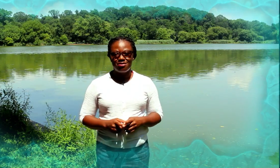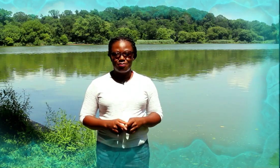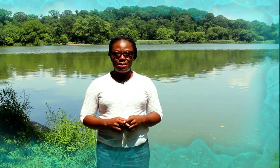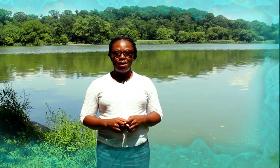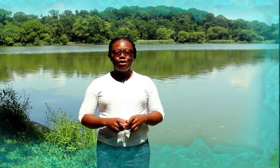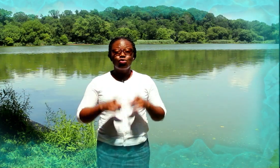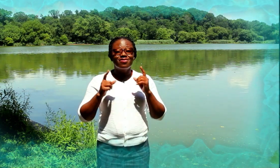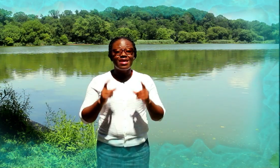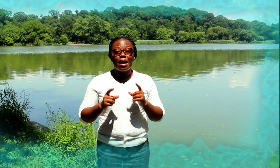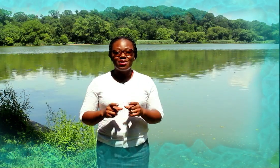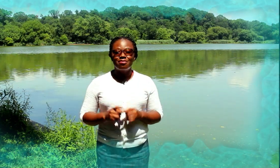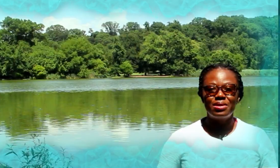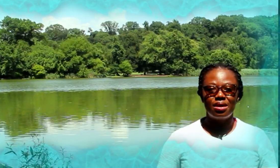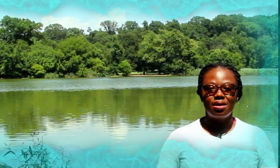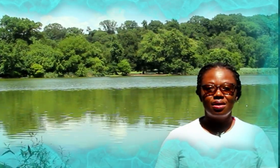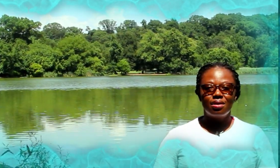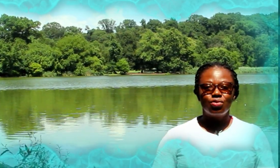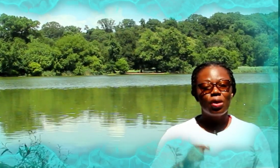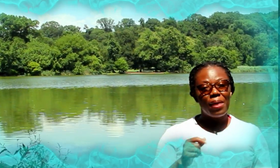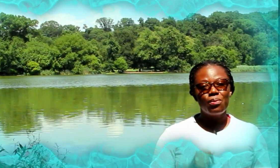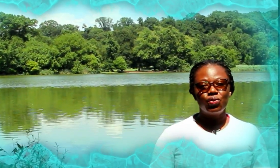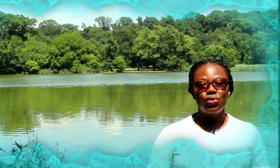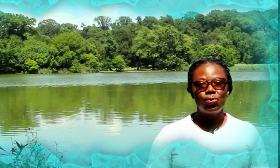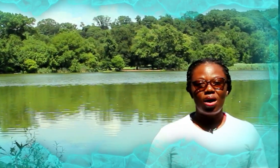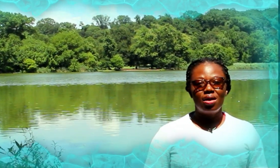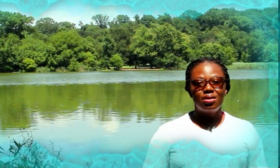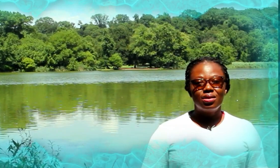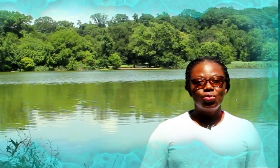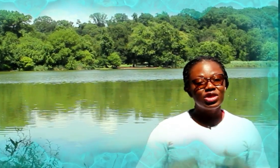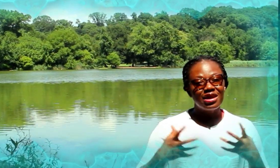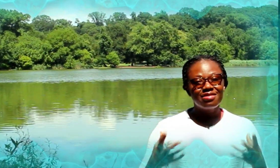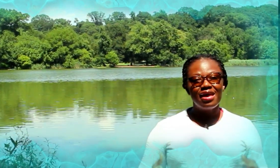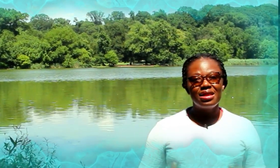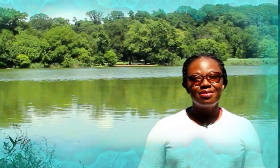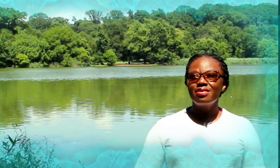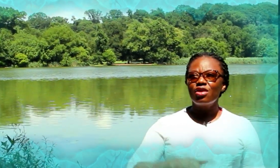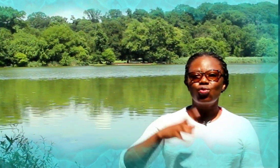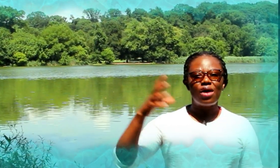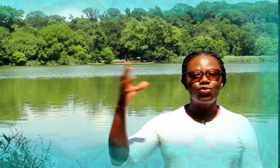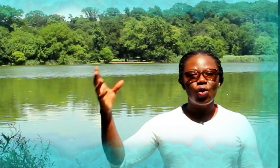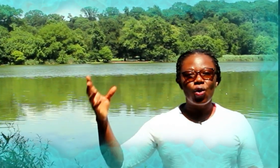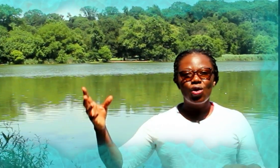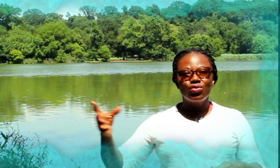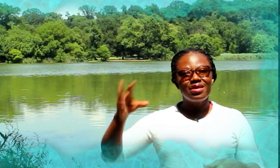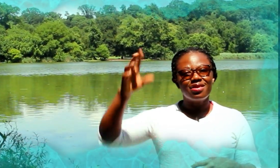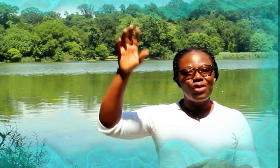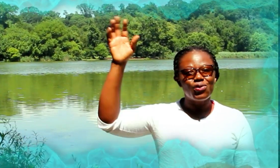nan ciel la, c'est pour tout moun ki tan kout si moun sa yo liye. Quittez si moun yo vin jouen